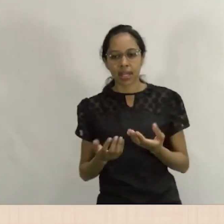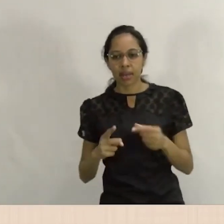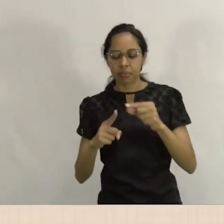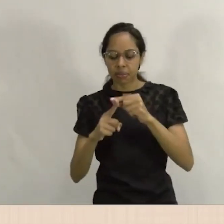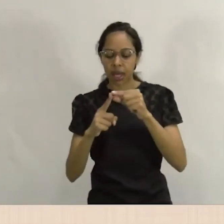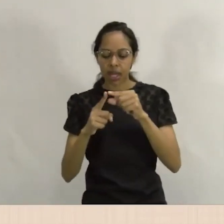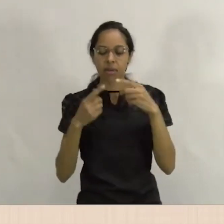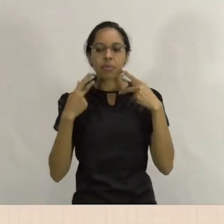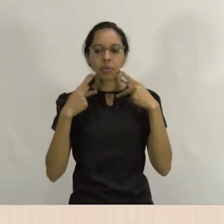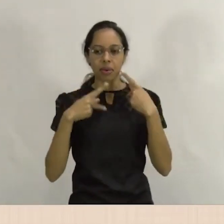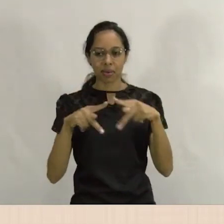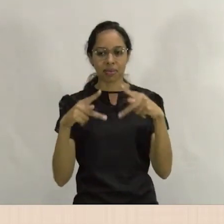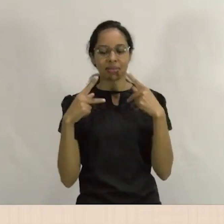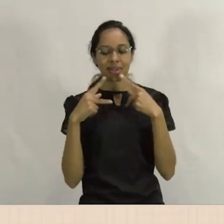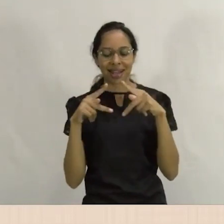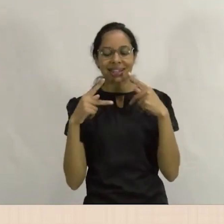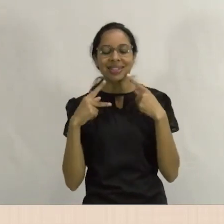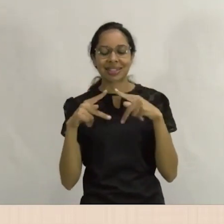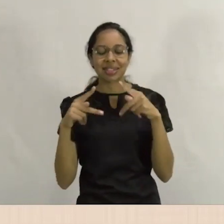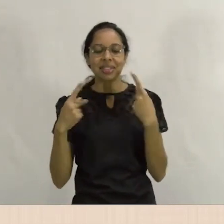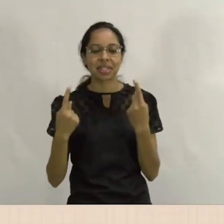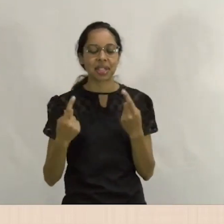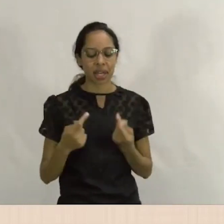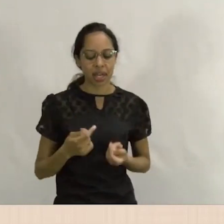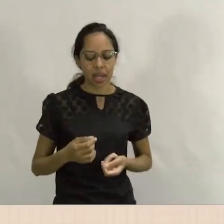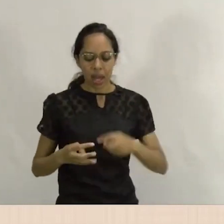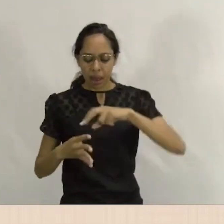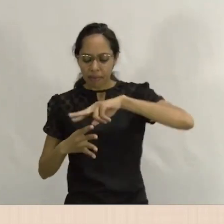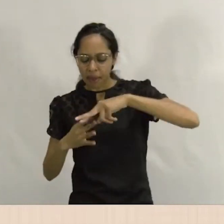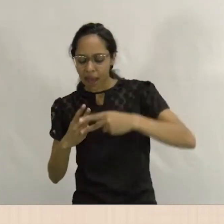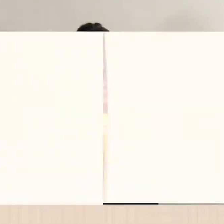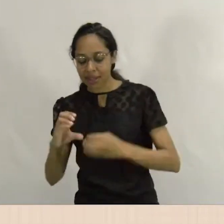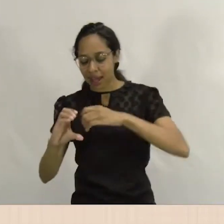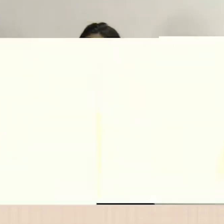profética, está trazendo agora novos elementos